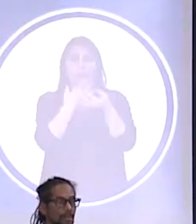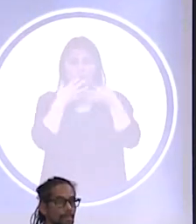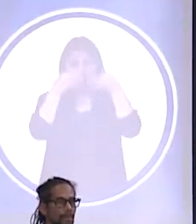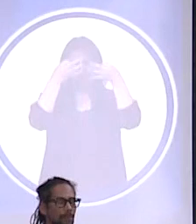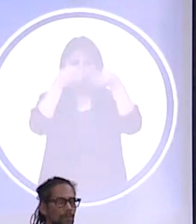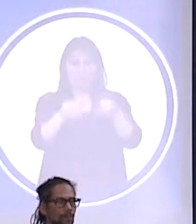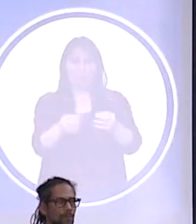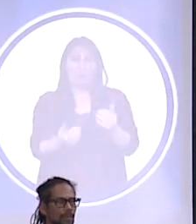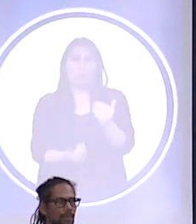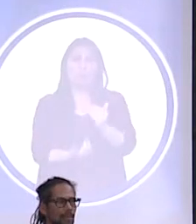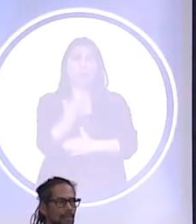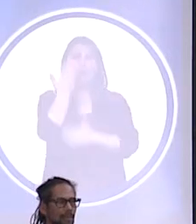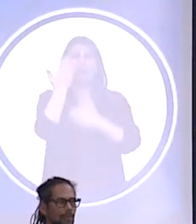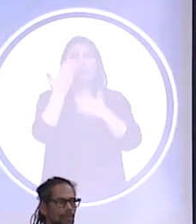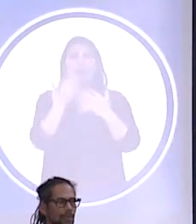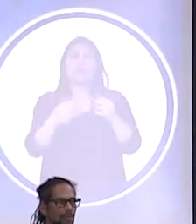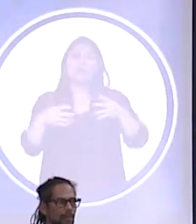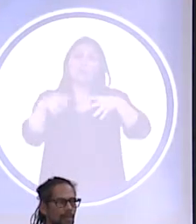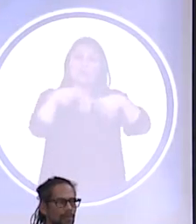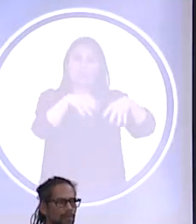o no